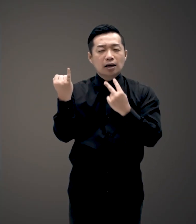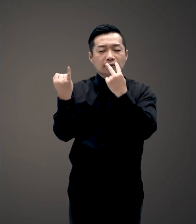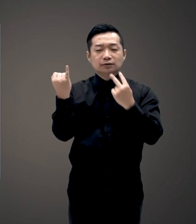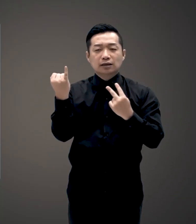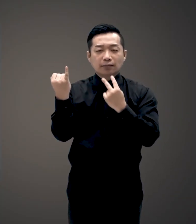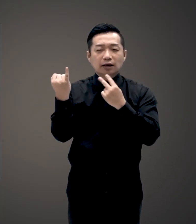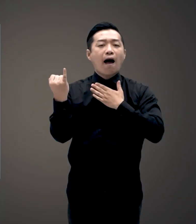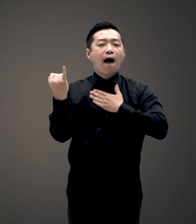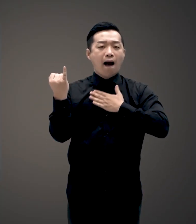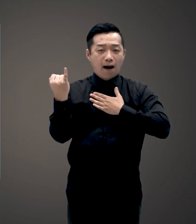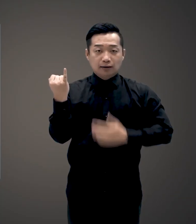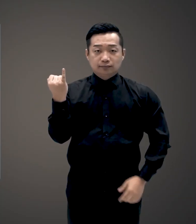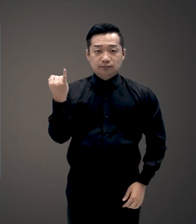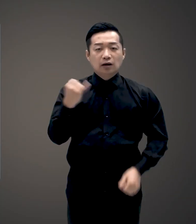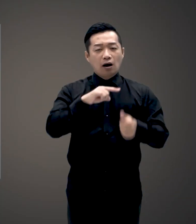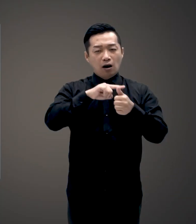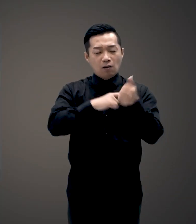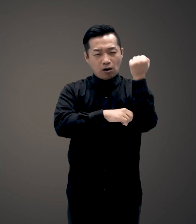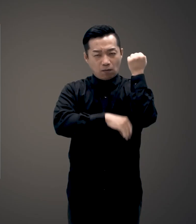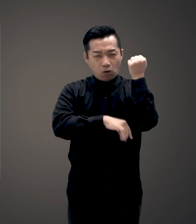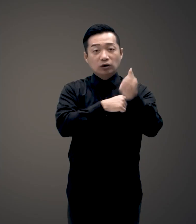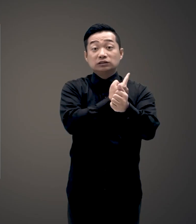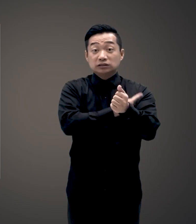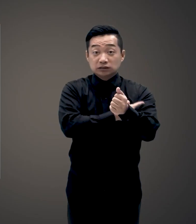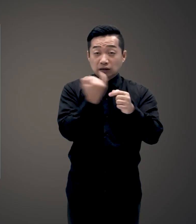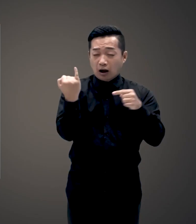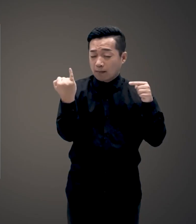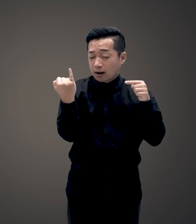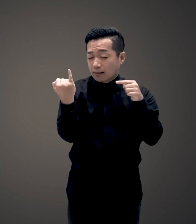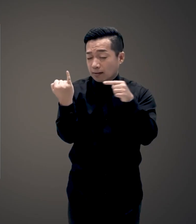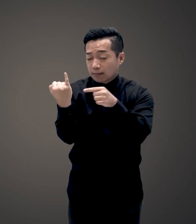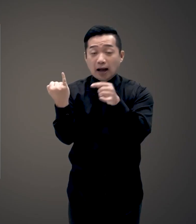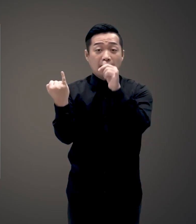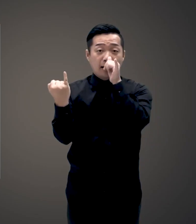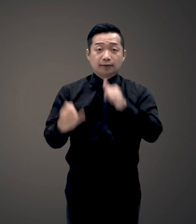흔적을 감지함에 따라 그는 본능적으로 줄리엣을 향해 나아간다.